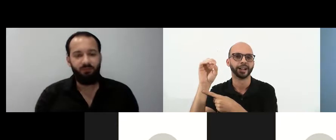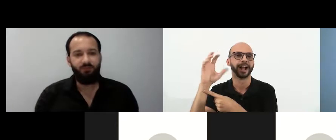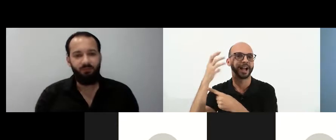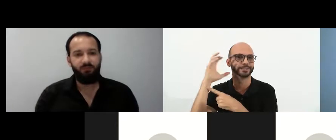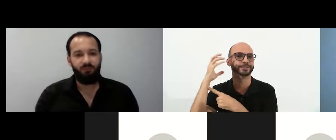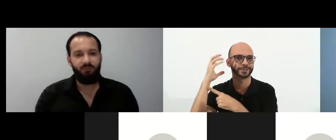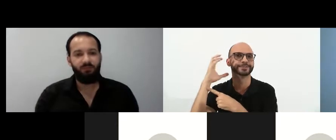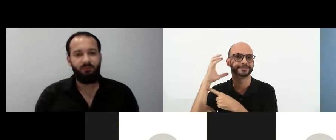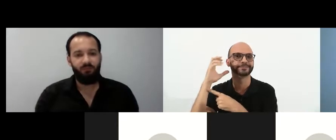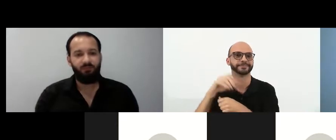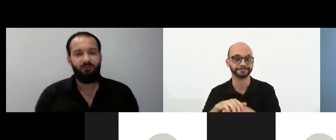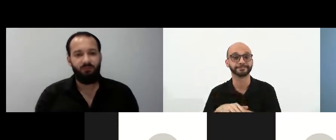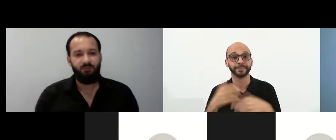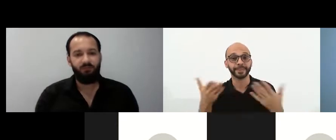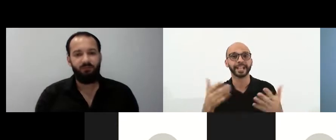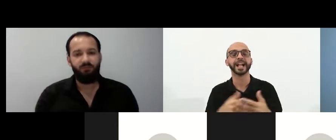o rádio,